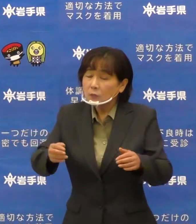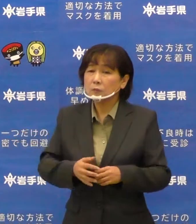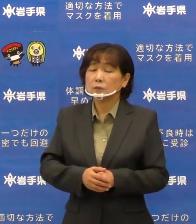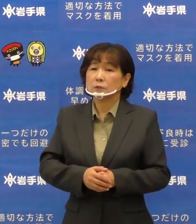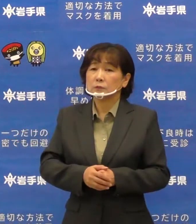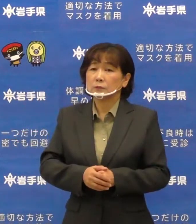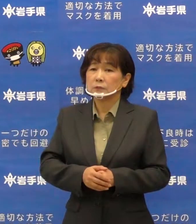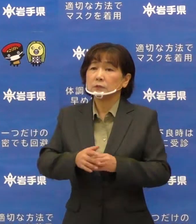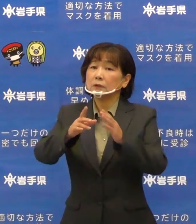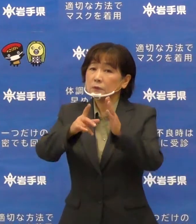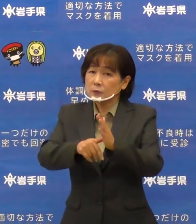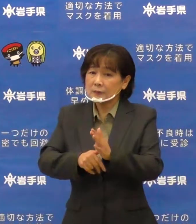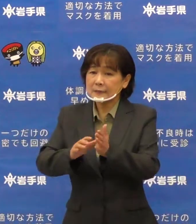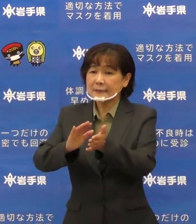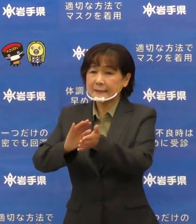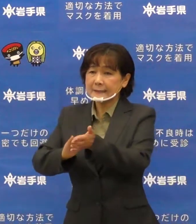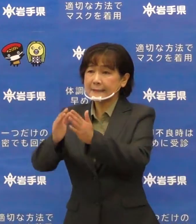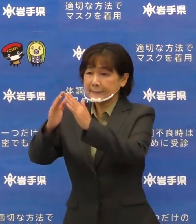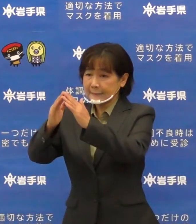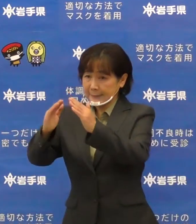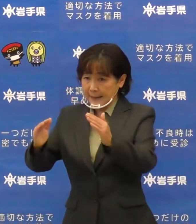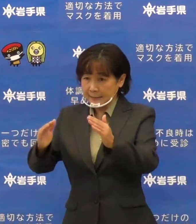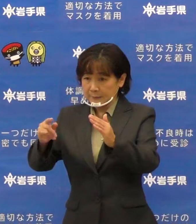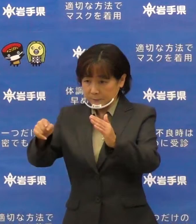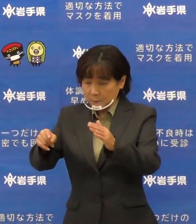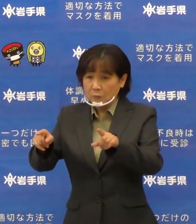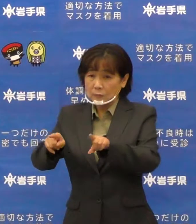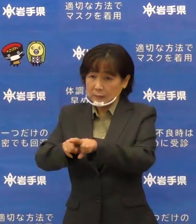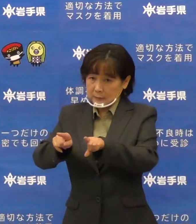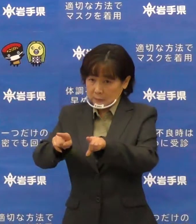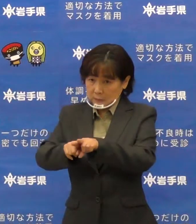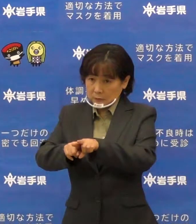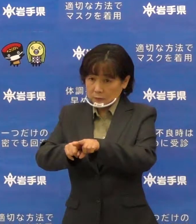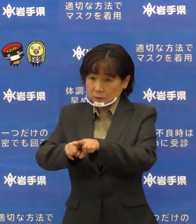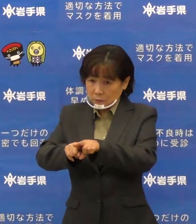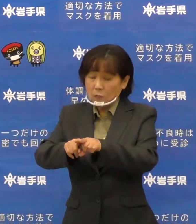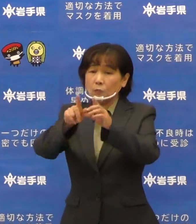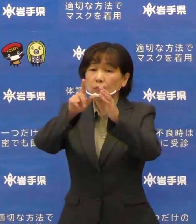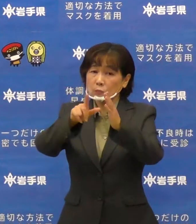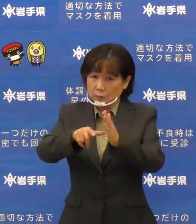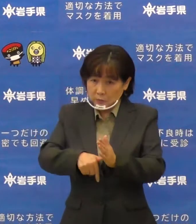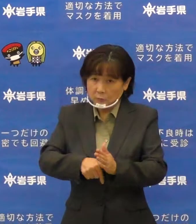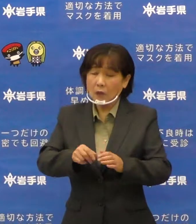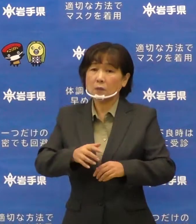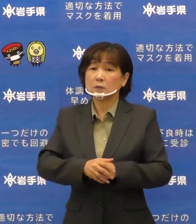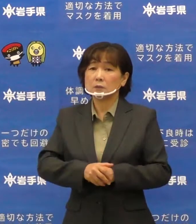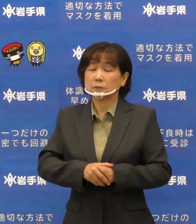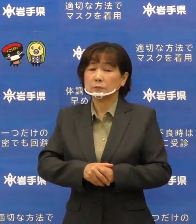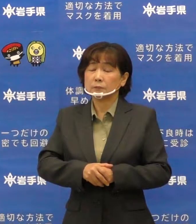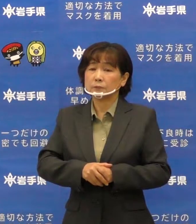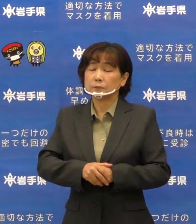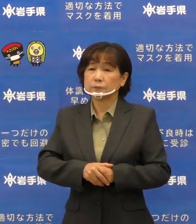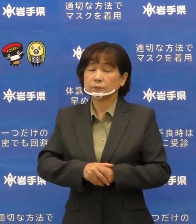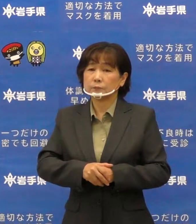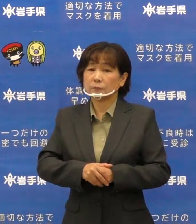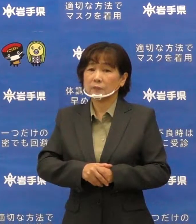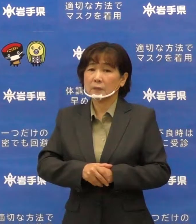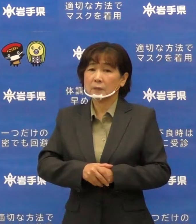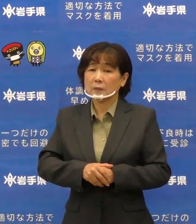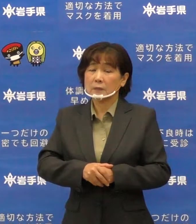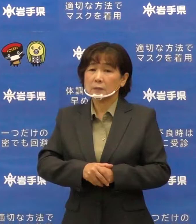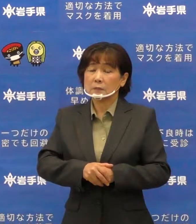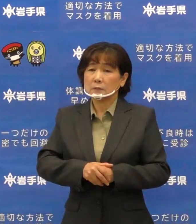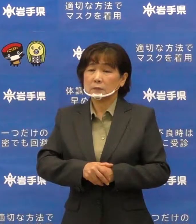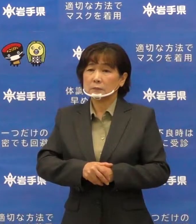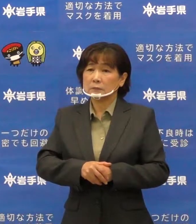大規模な、接種体制というのを かなり長期間、長期にわた